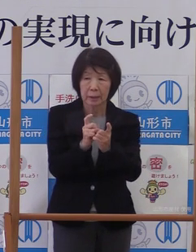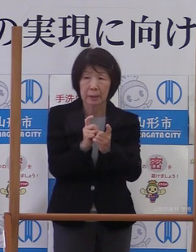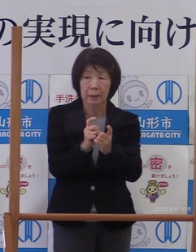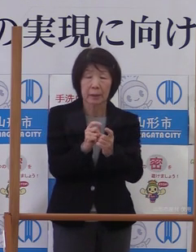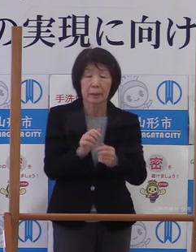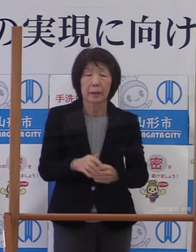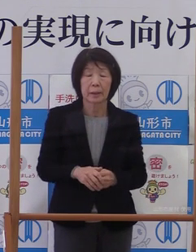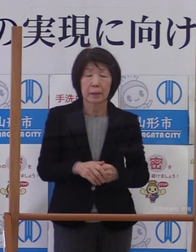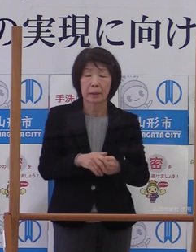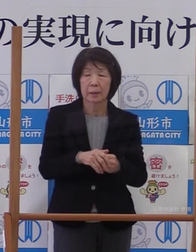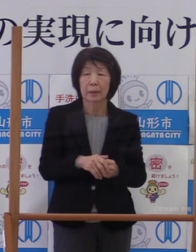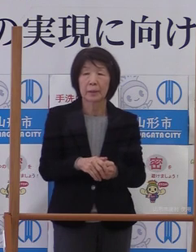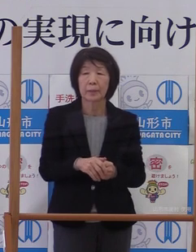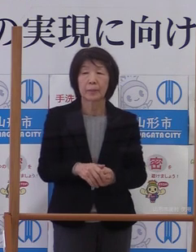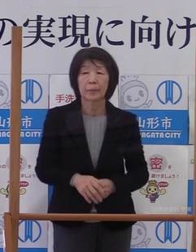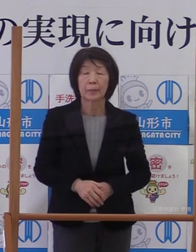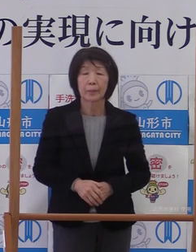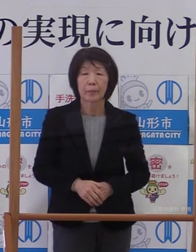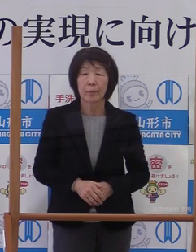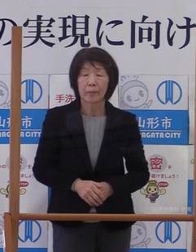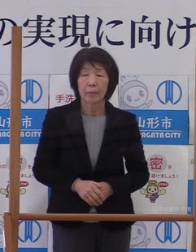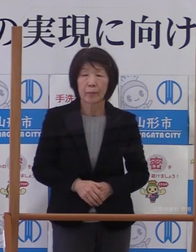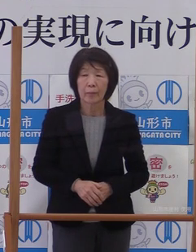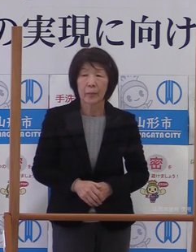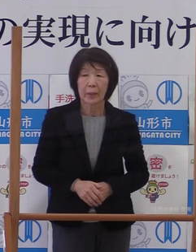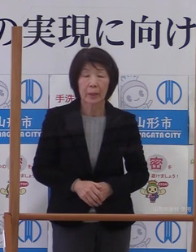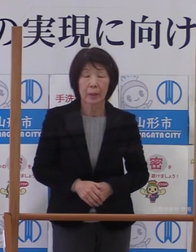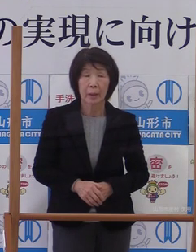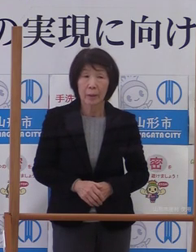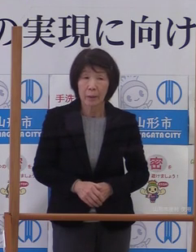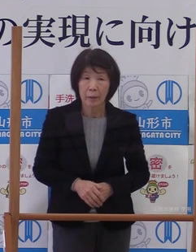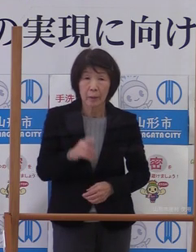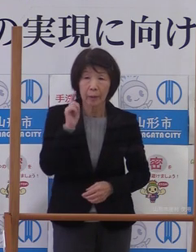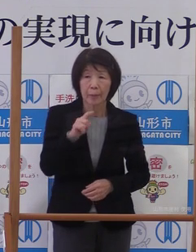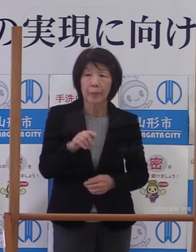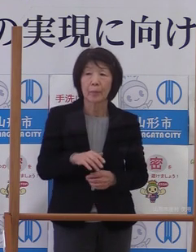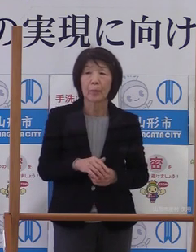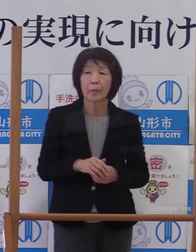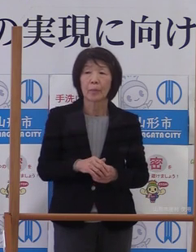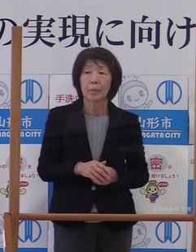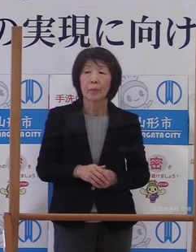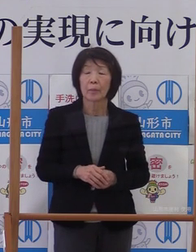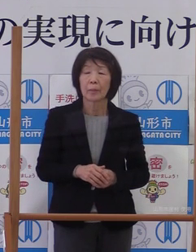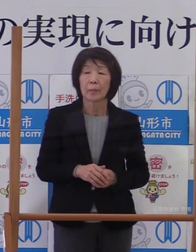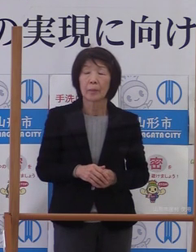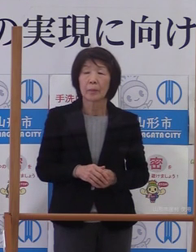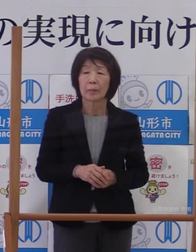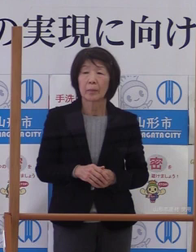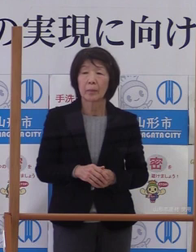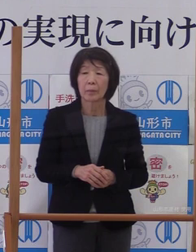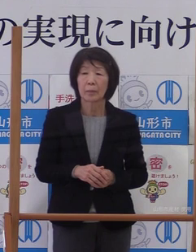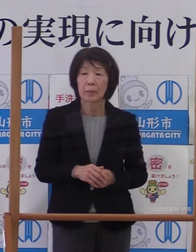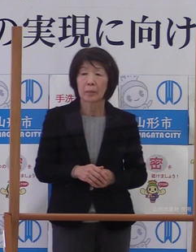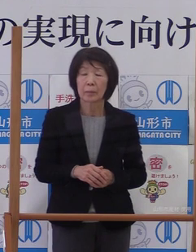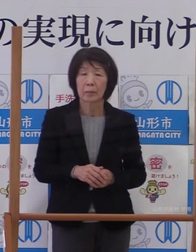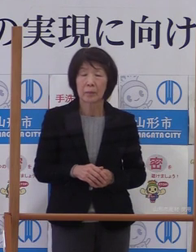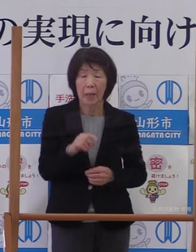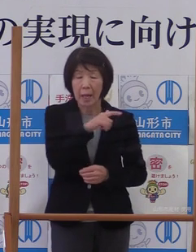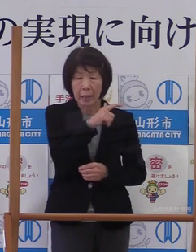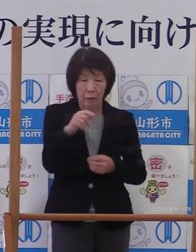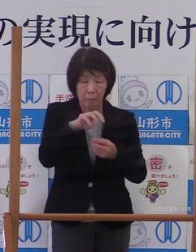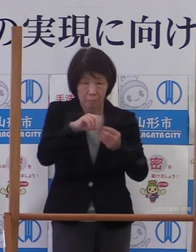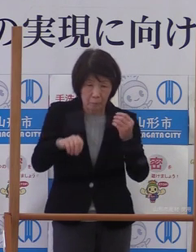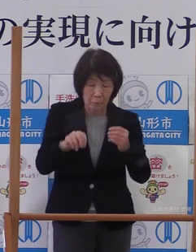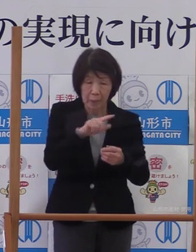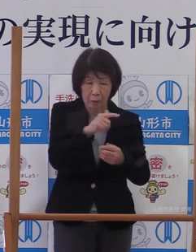の中でですね、思い切ってこういう事業はもう今年は見送ろうと、そういうものがあったりするのかなと思ったんですが、